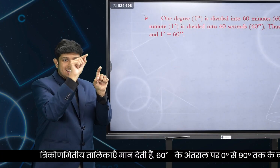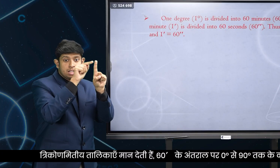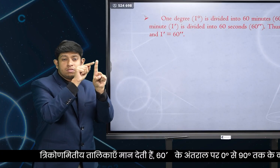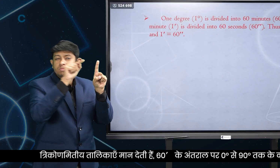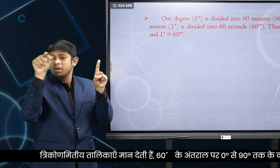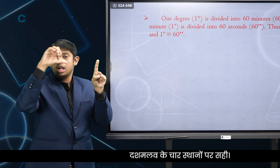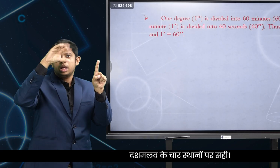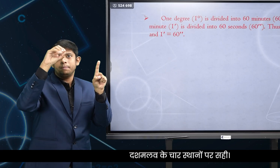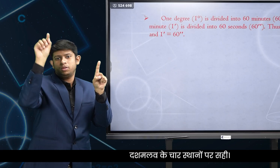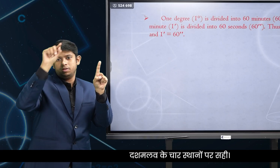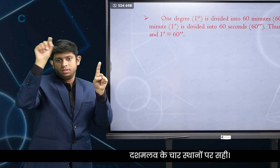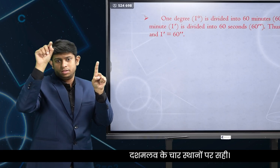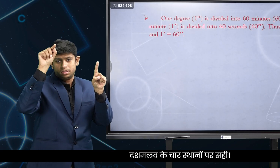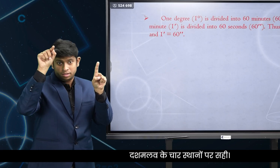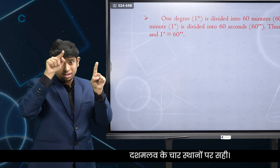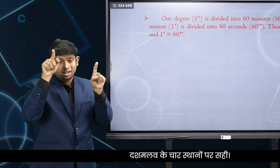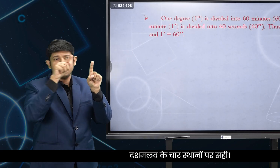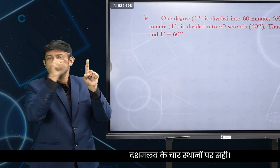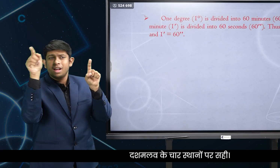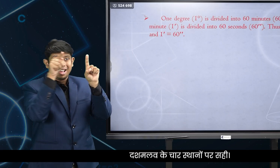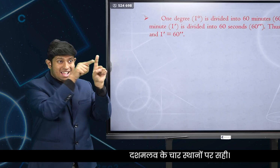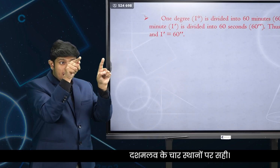के लिए दशमलव के 4 स्थानों पर सही।